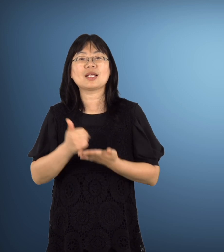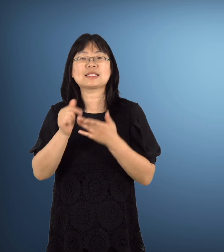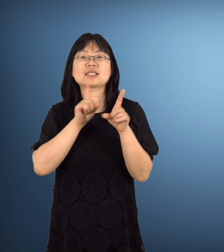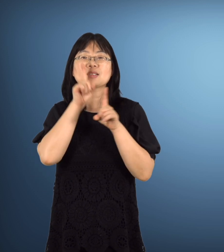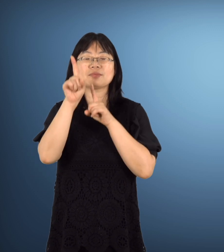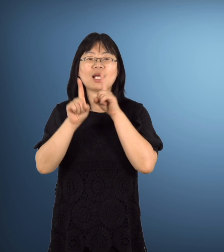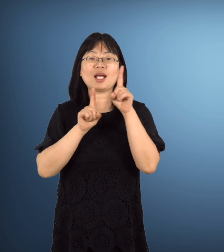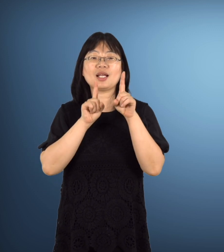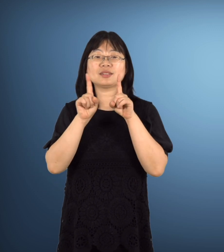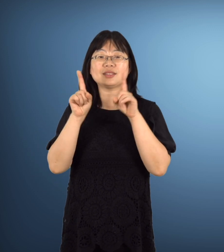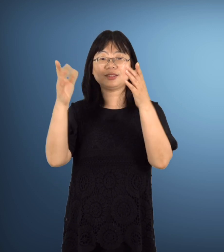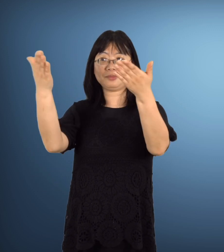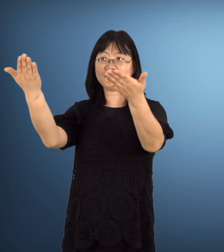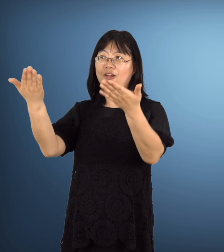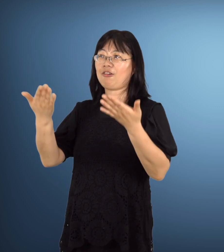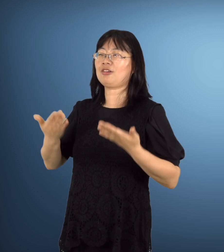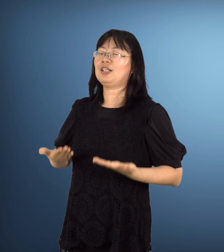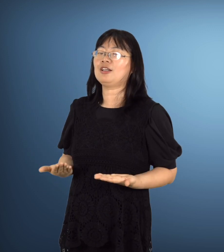주님